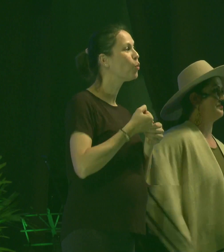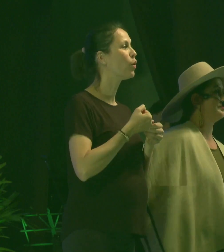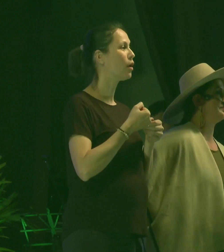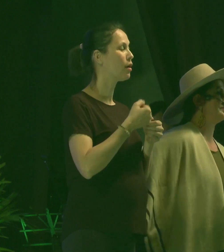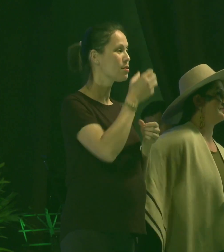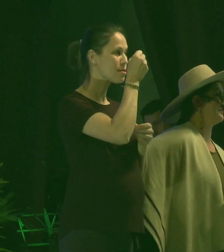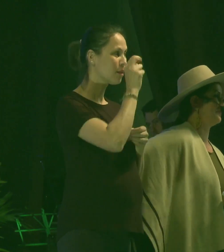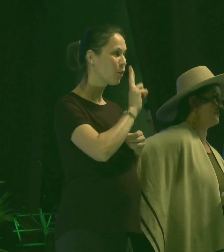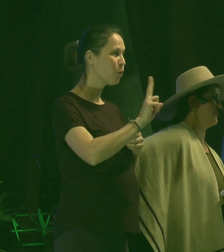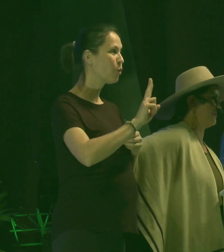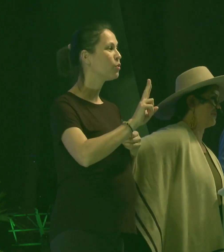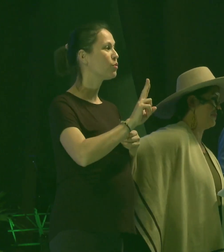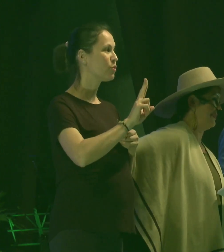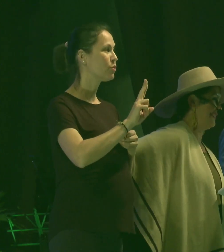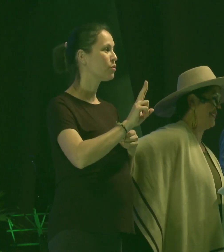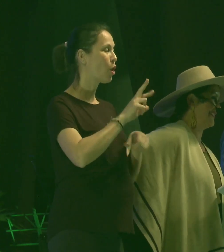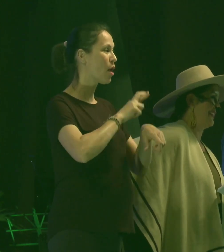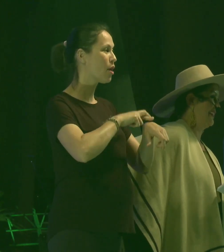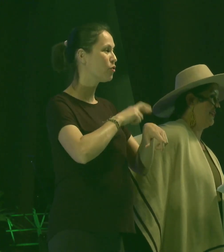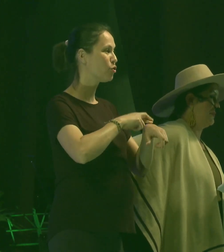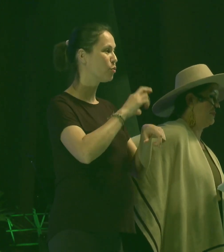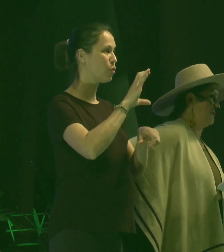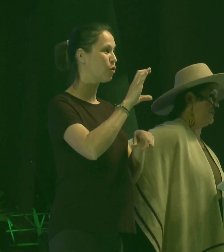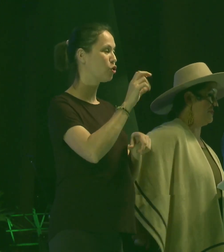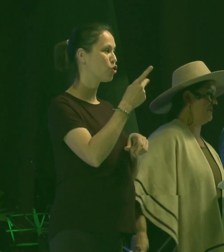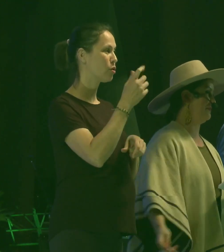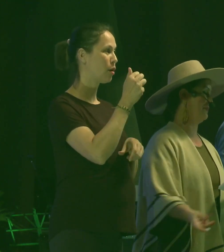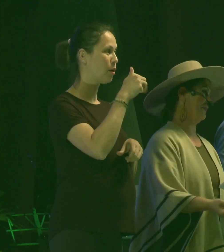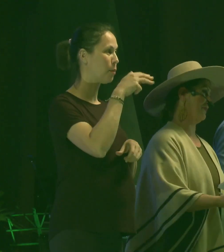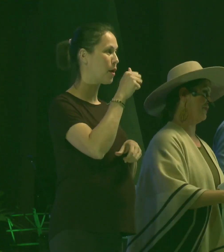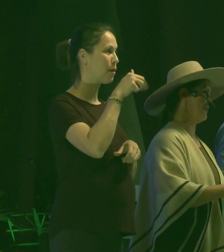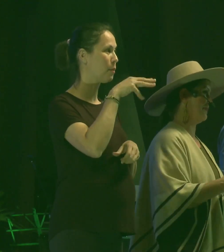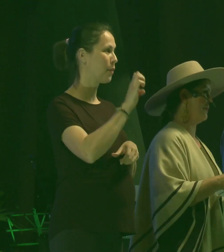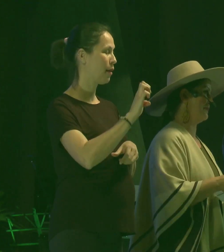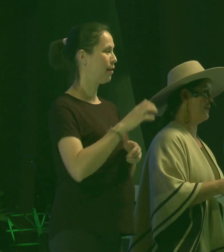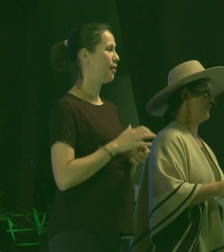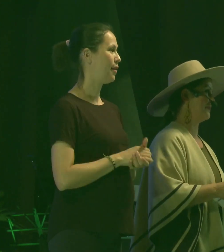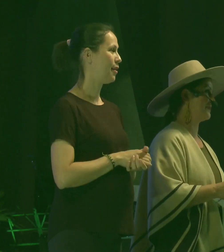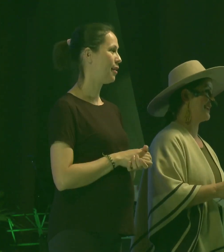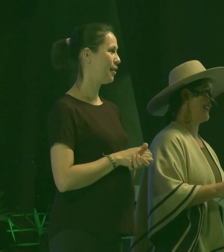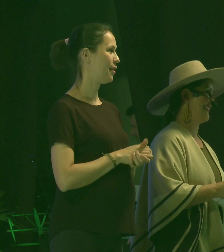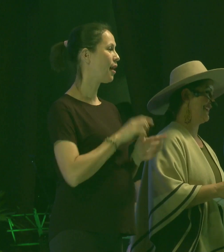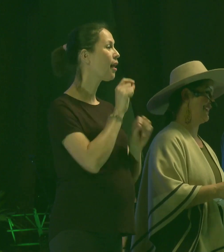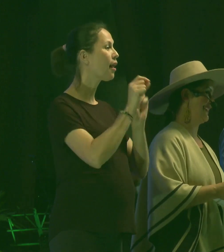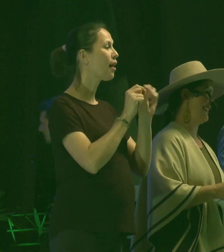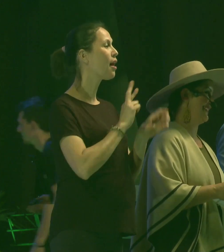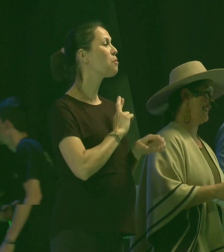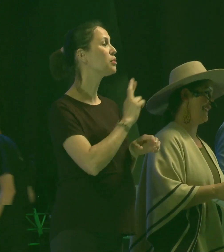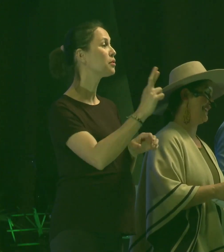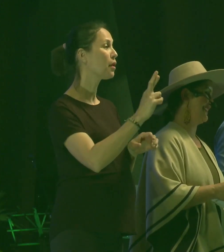Santo Augusto, Chamamê. A gente chama, por gentileza, os representantes da obra.